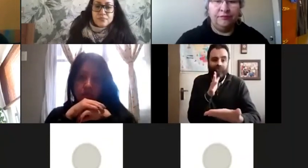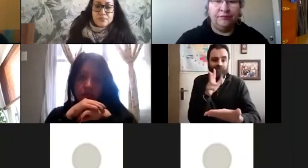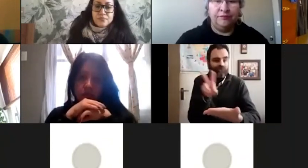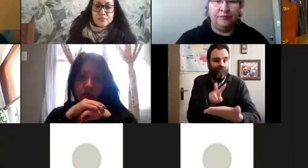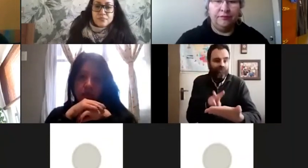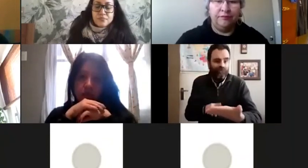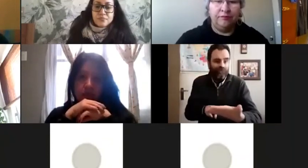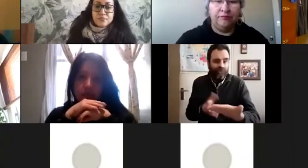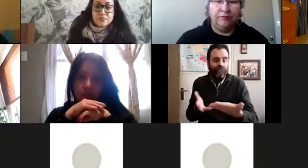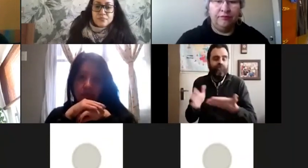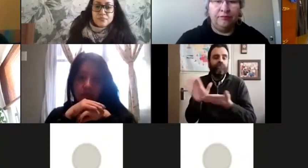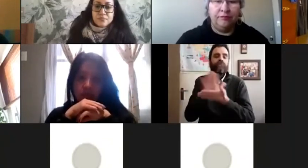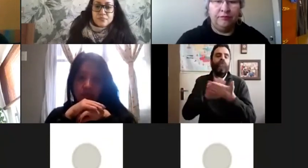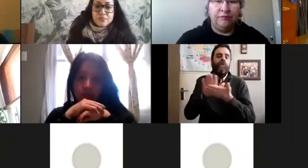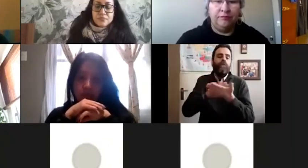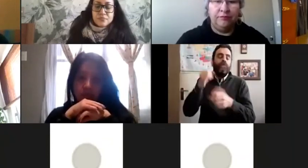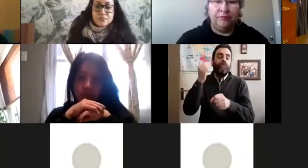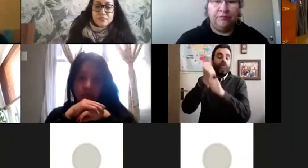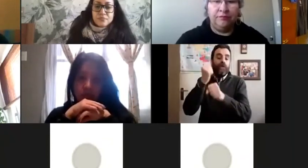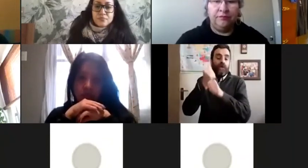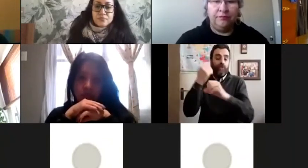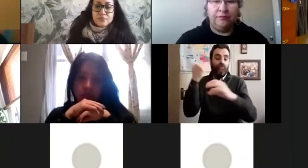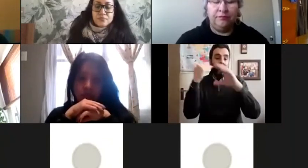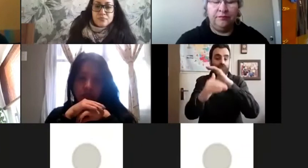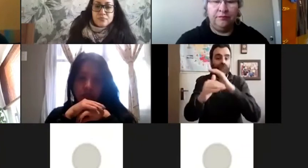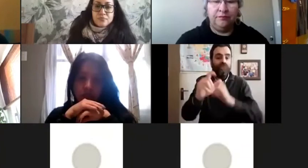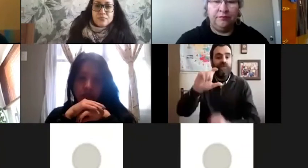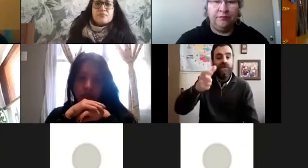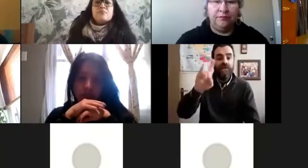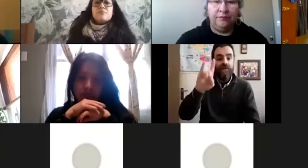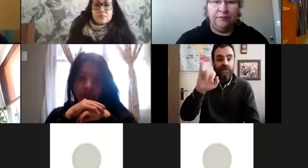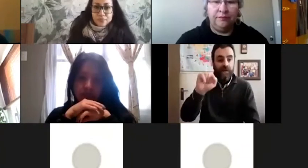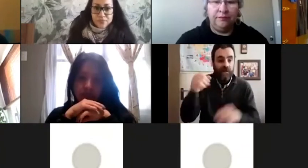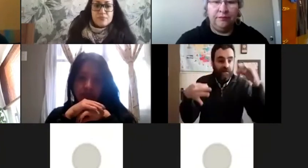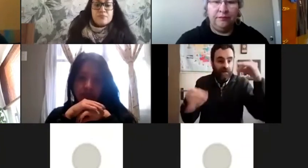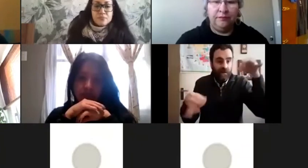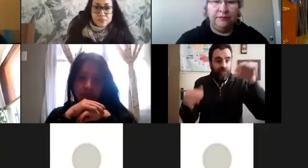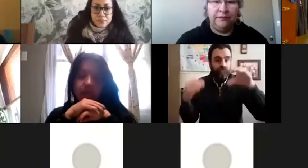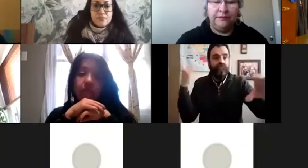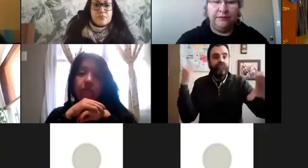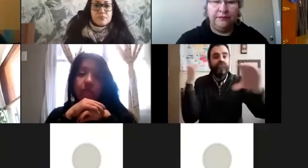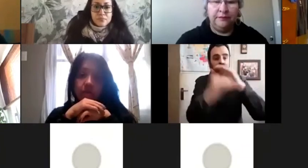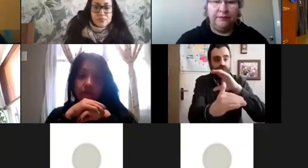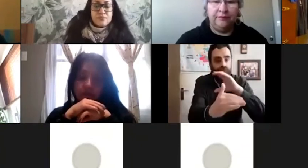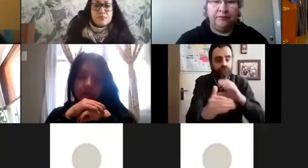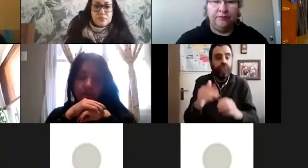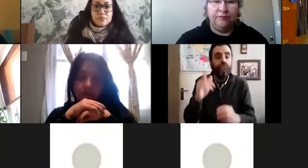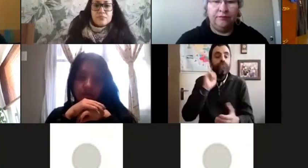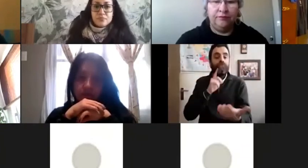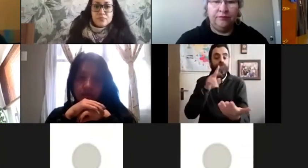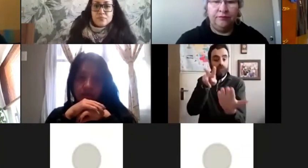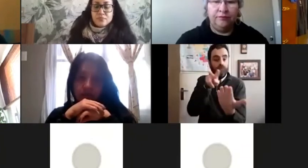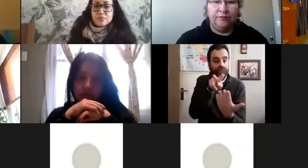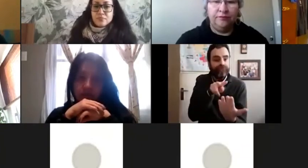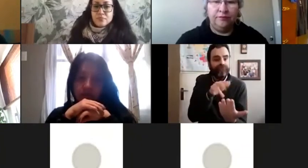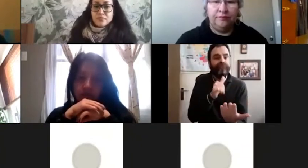estudiantes sordos, algunos no saben leer. Bien, entonces el trabajo que se hace es que se envían